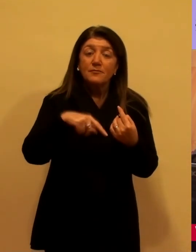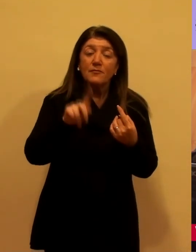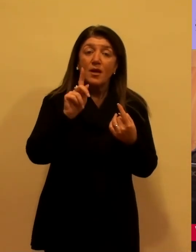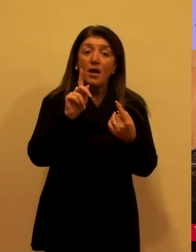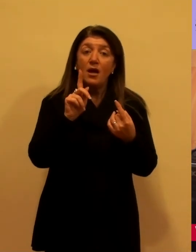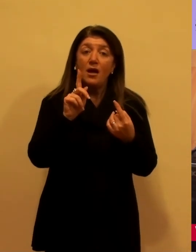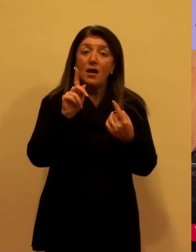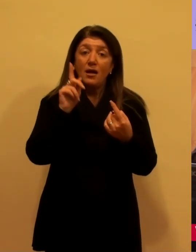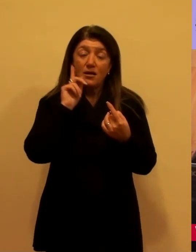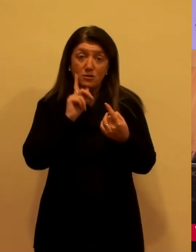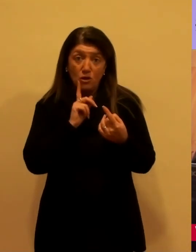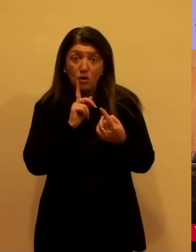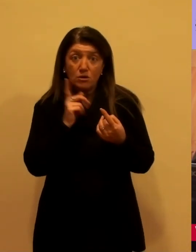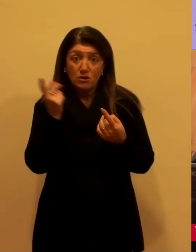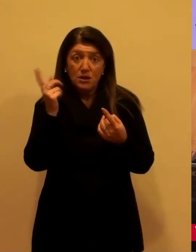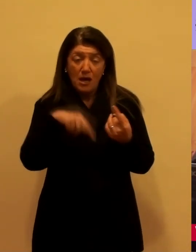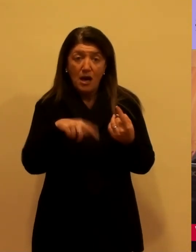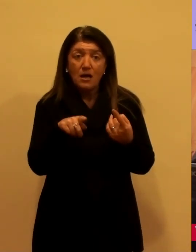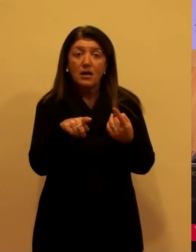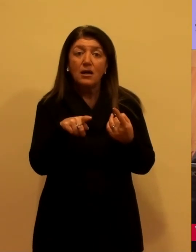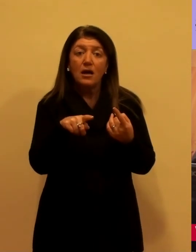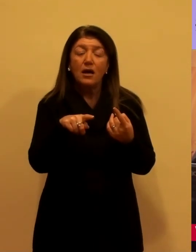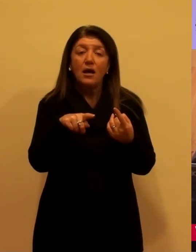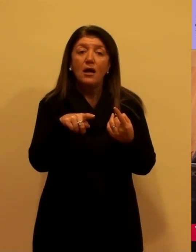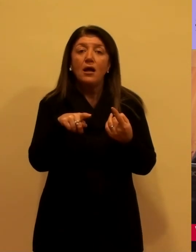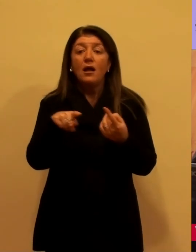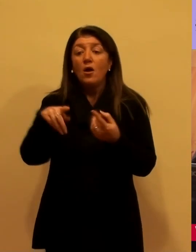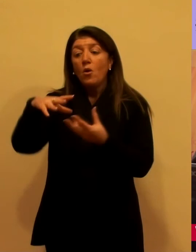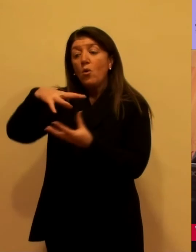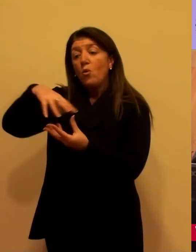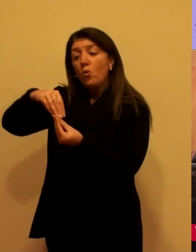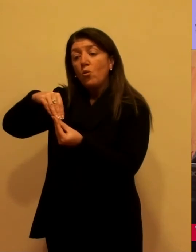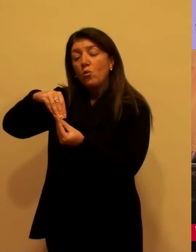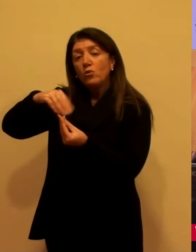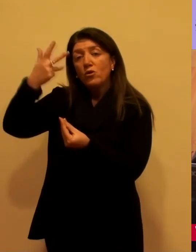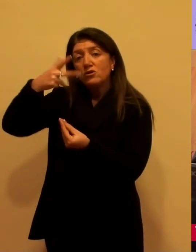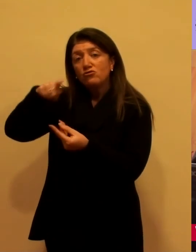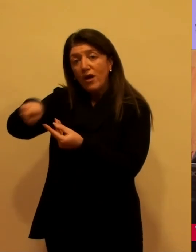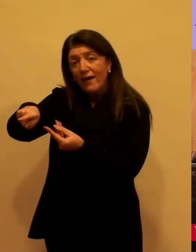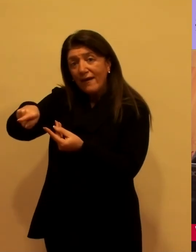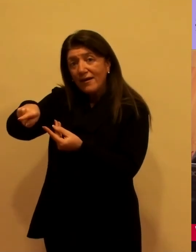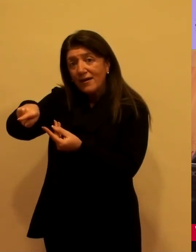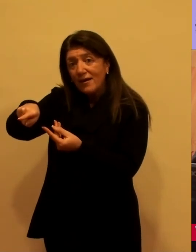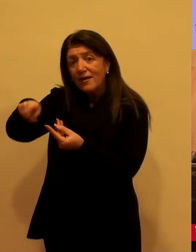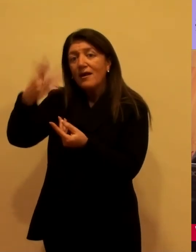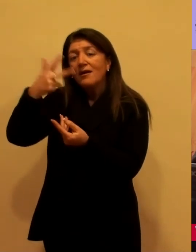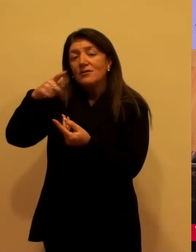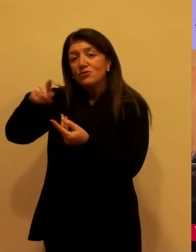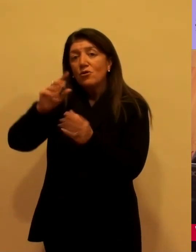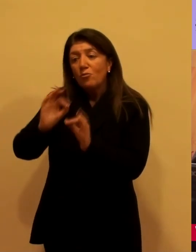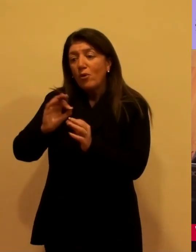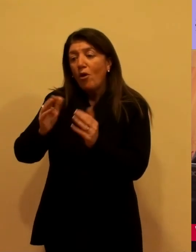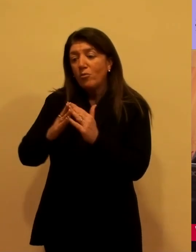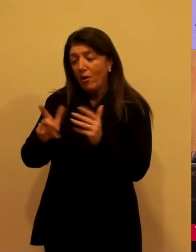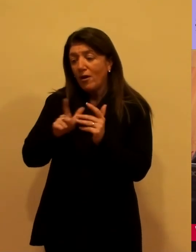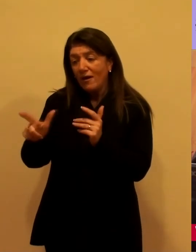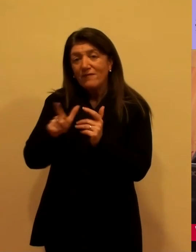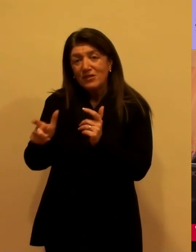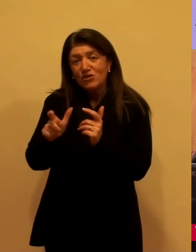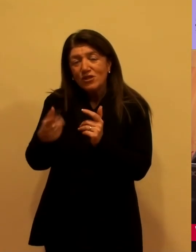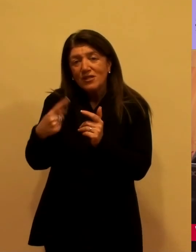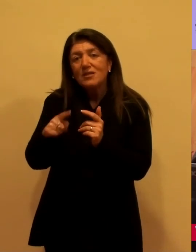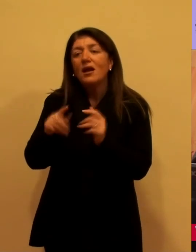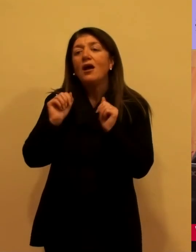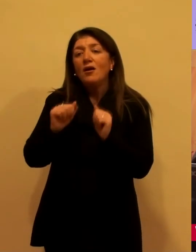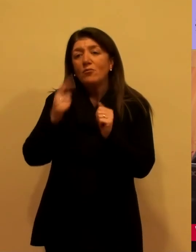siamo spesso appoggiati anche all'Unione Ciechi, a Luci di Torino, che sono anche i nostri vicini di casa di Corso Vittorio, la